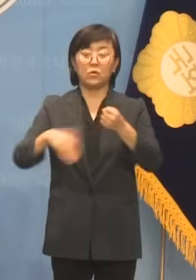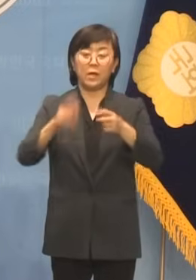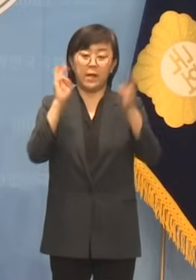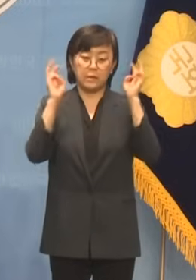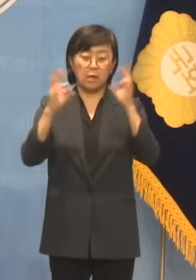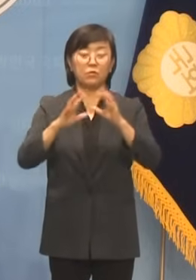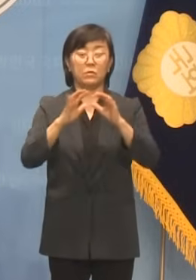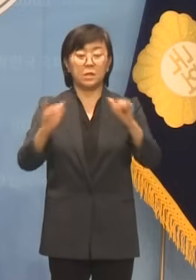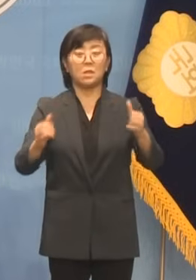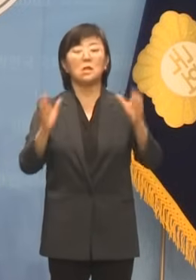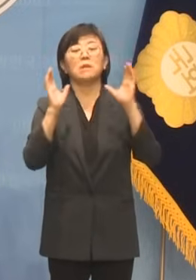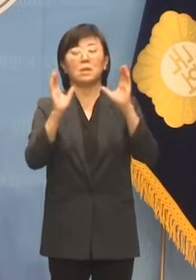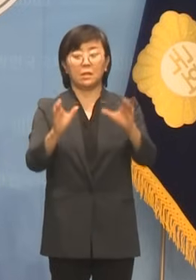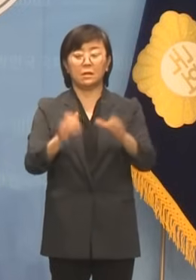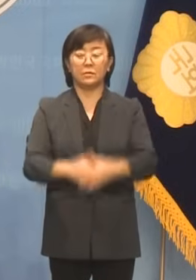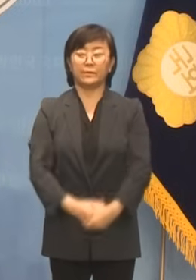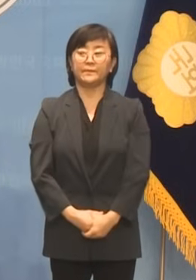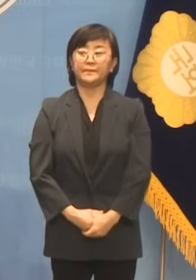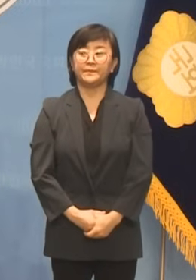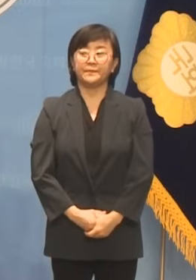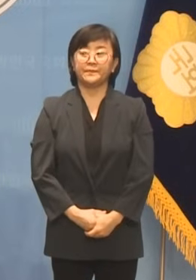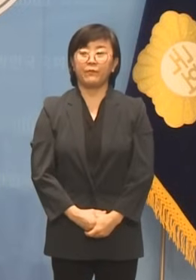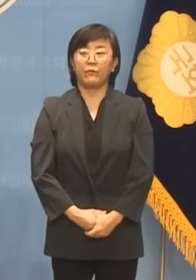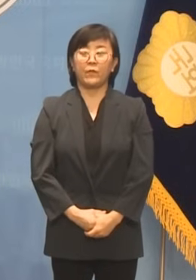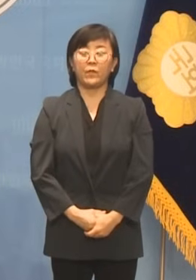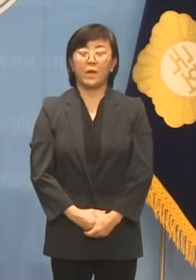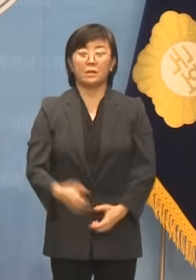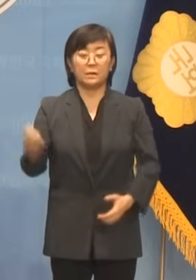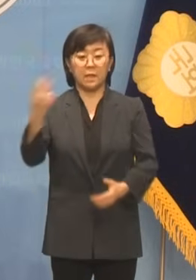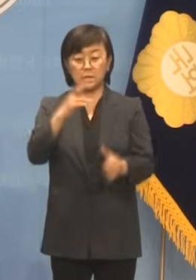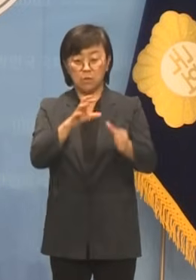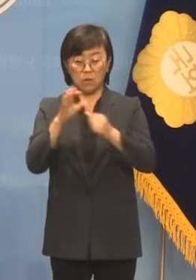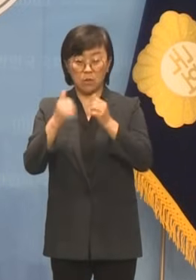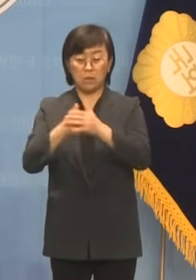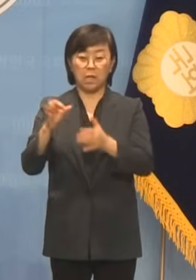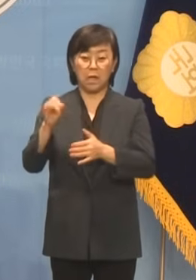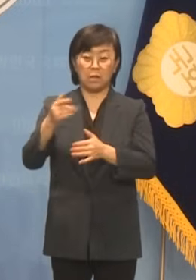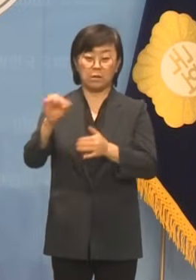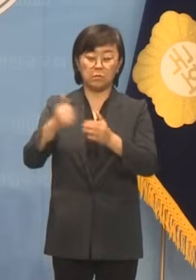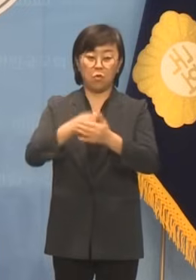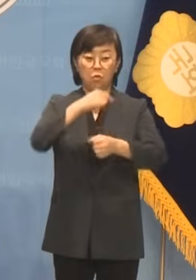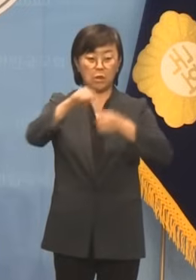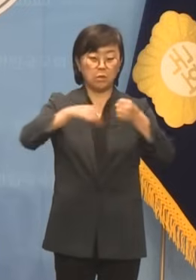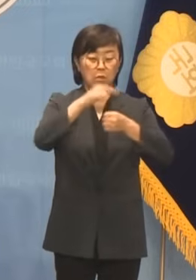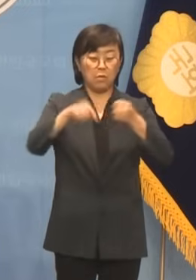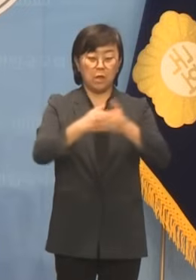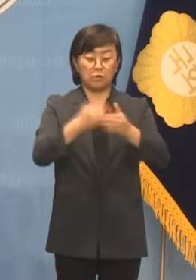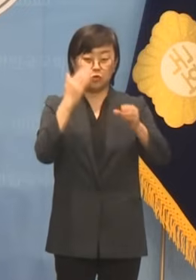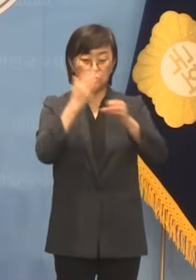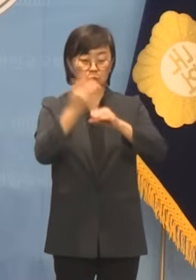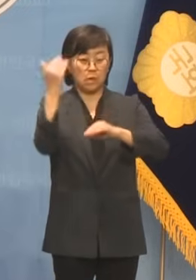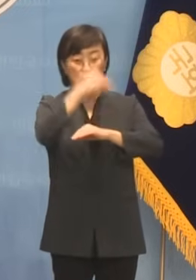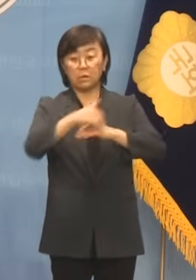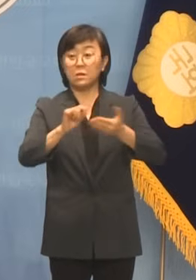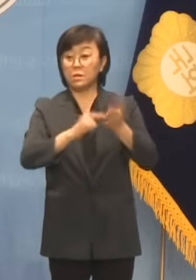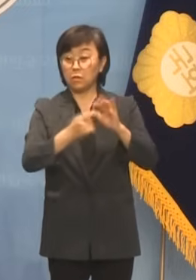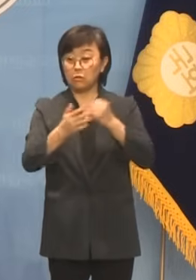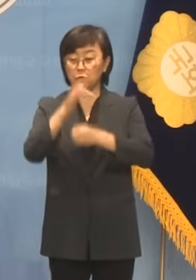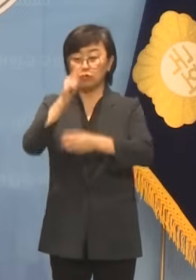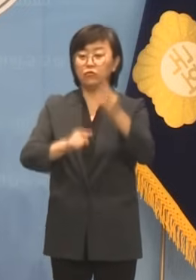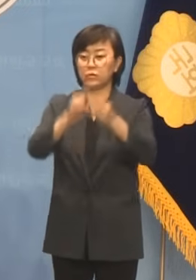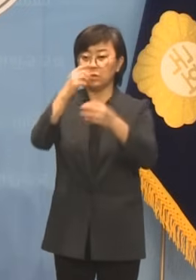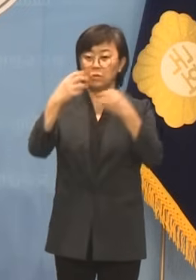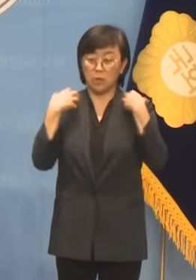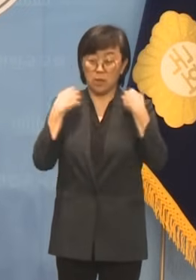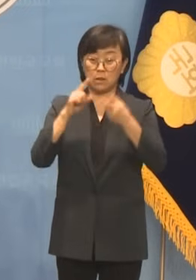기업들과 국민들이 될 것이기 때문입니다. 재생에너지를 팽개치고 원전만 중심인 계획을 내세우는